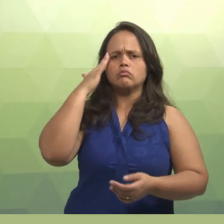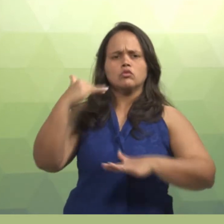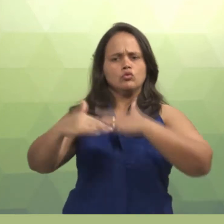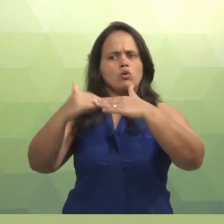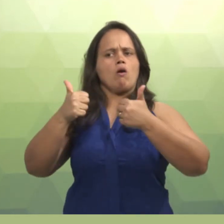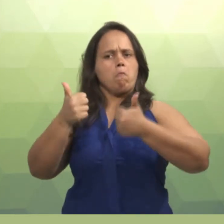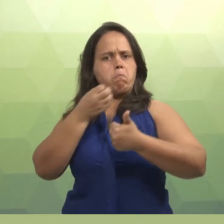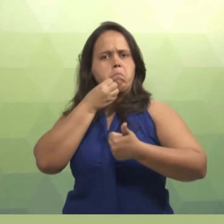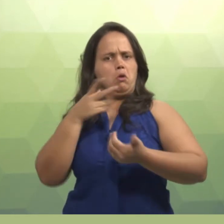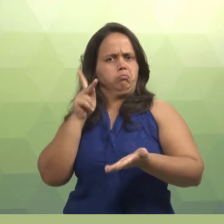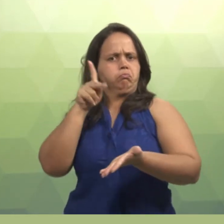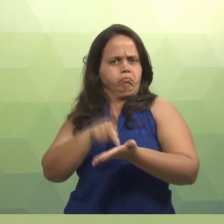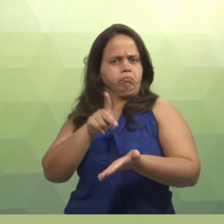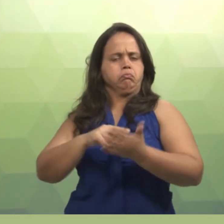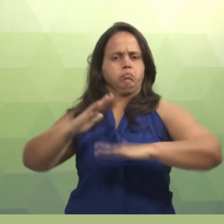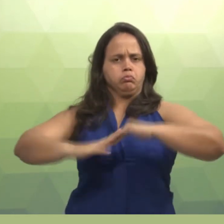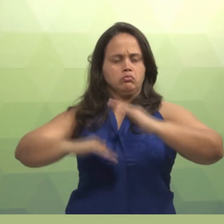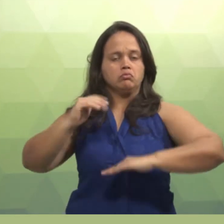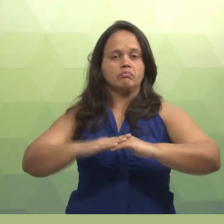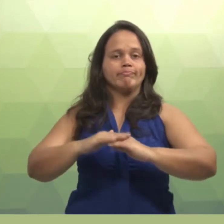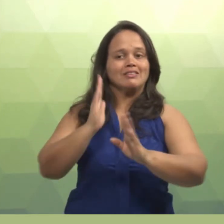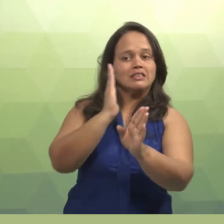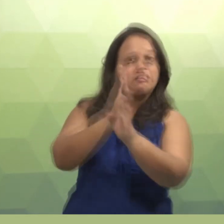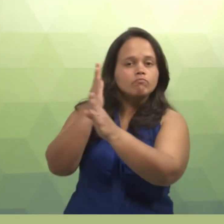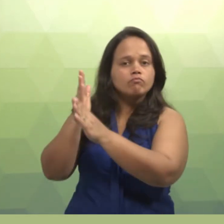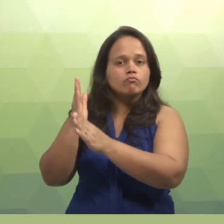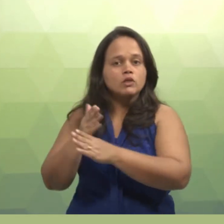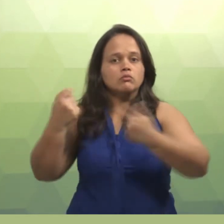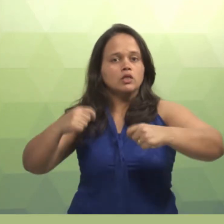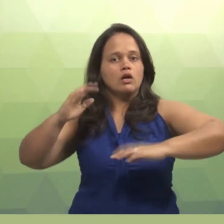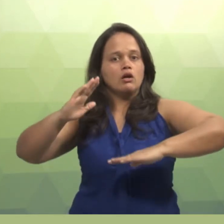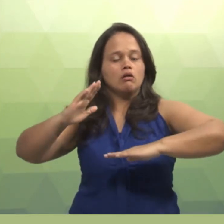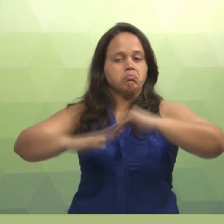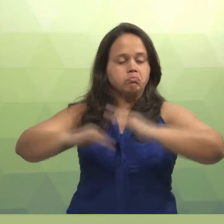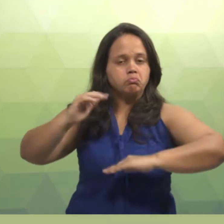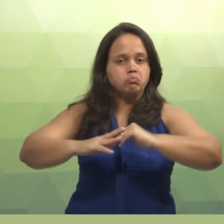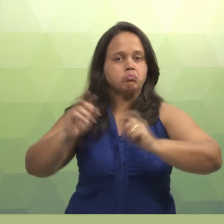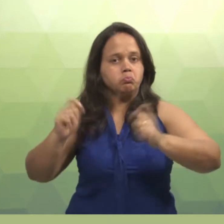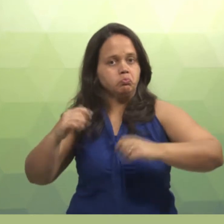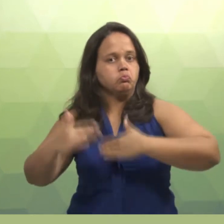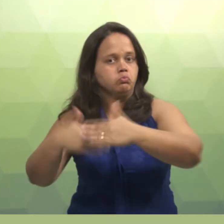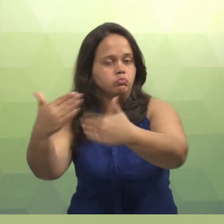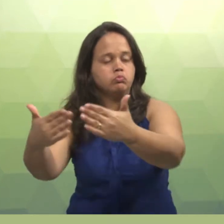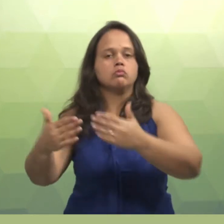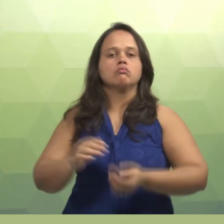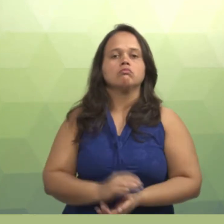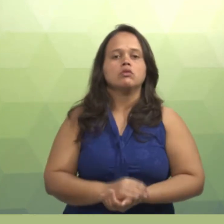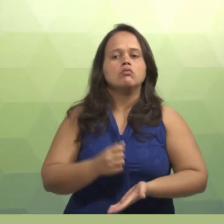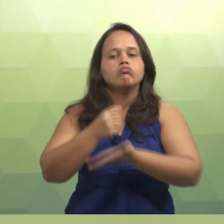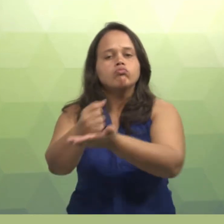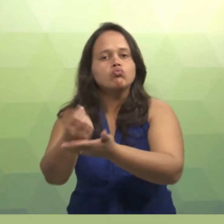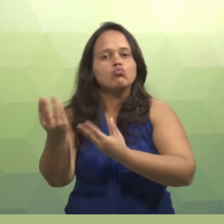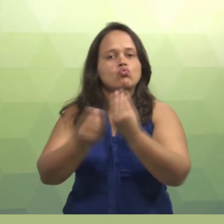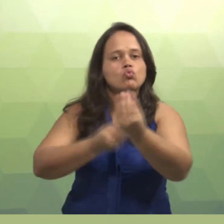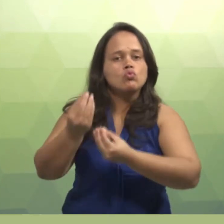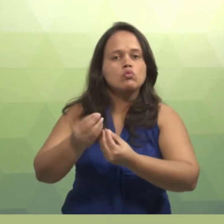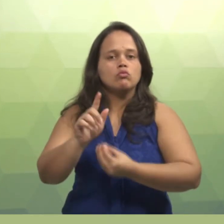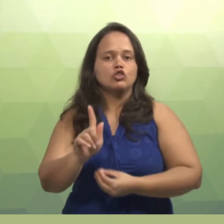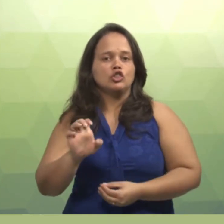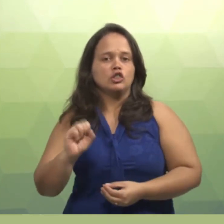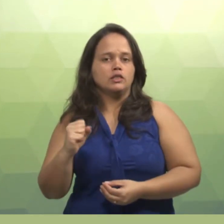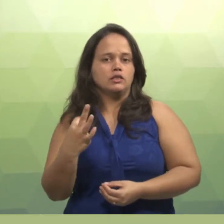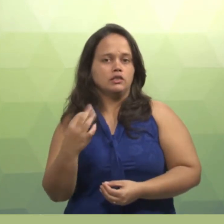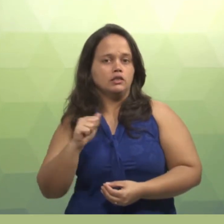à gestão da política de recursos humanos, possibilitar o estreitamento das relações interpessoais